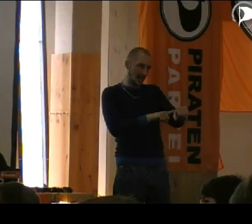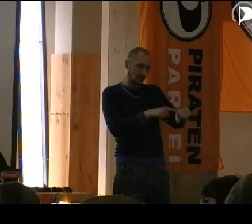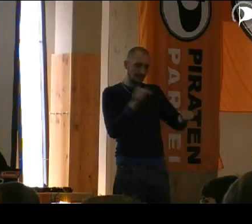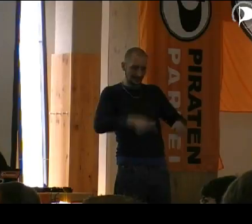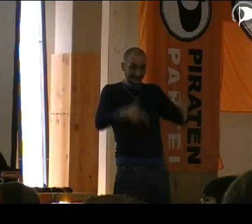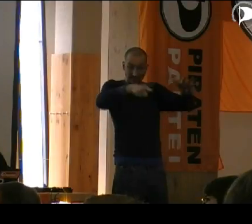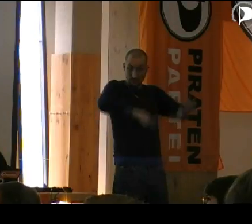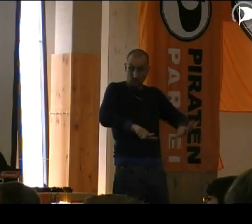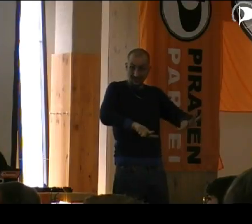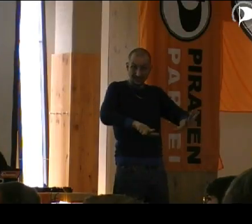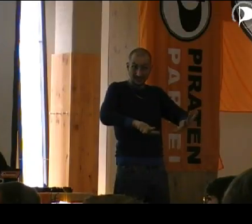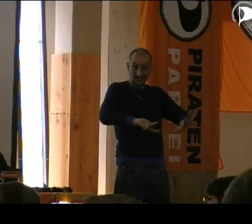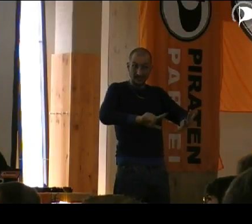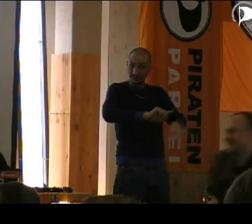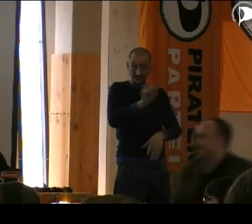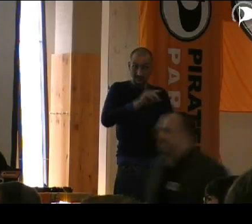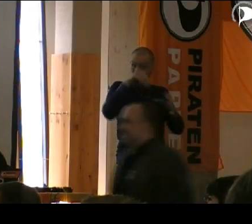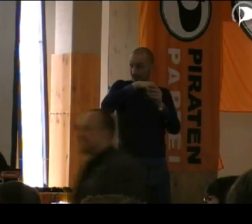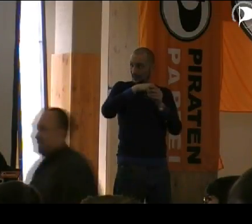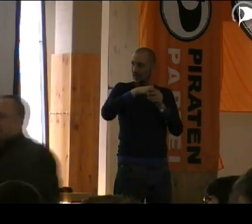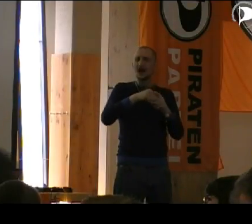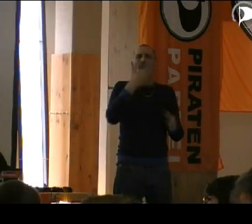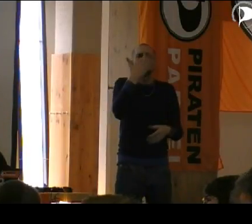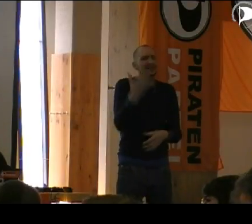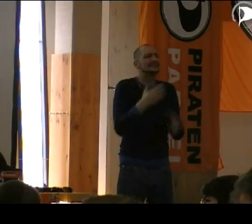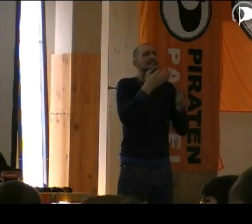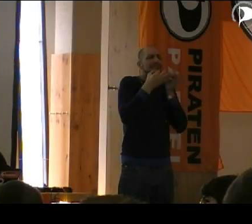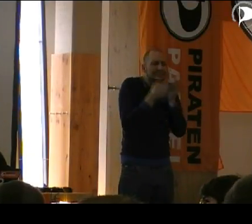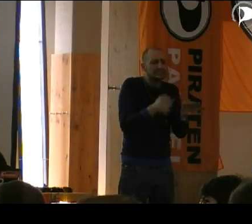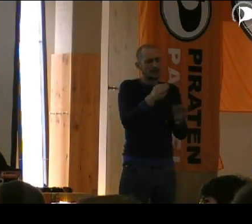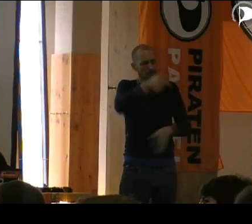wo er ist und nicht mehr kommt genau auf welche